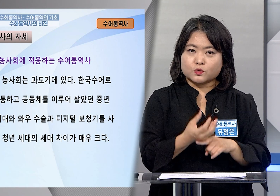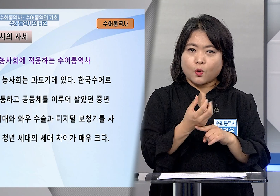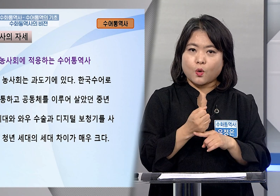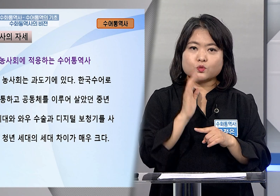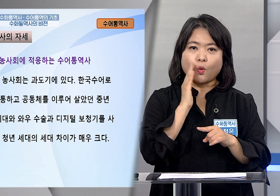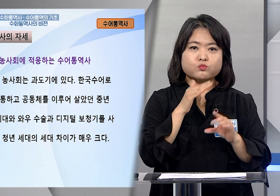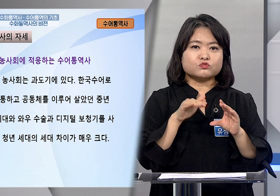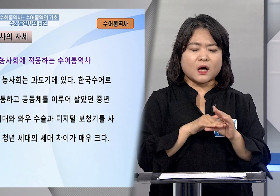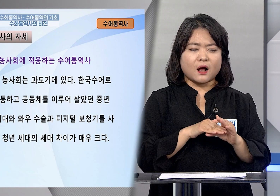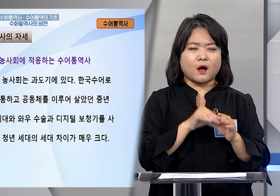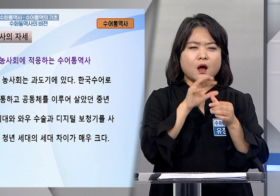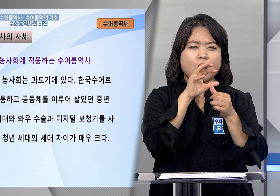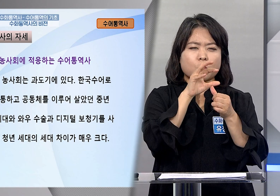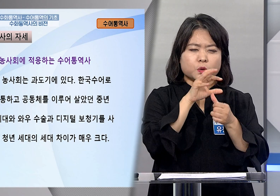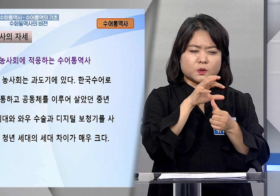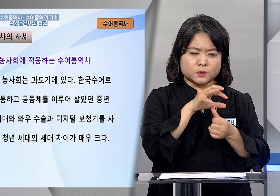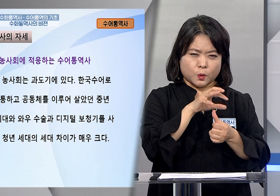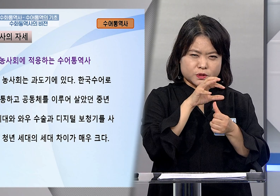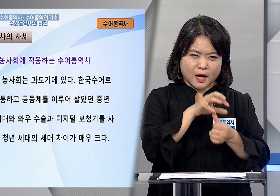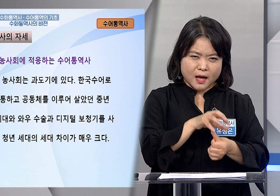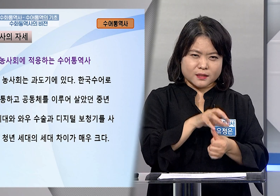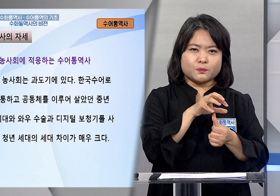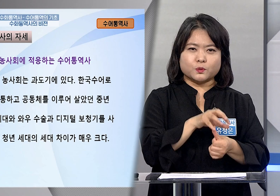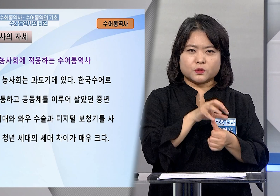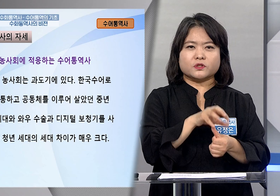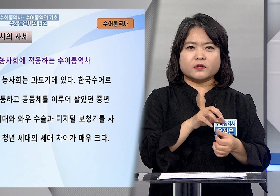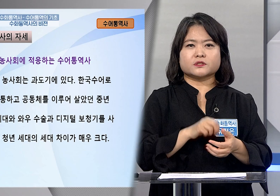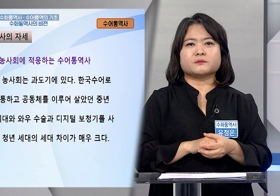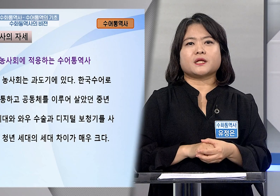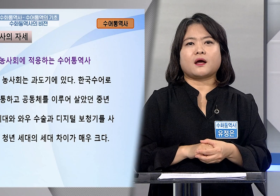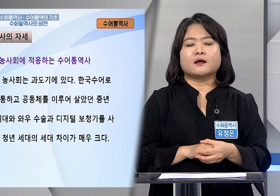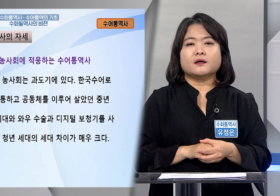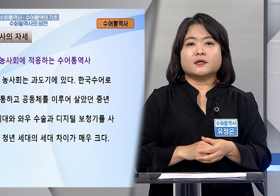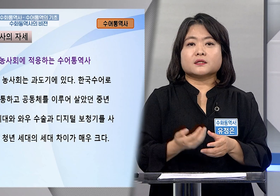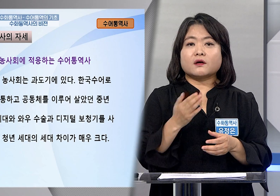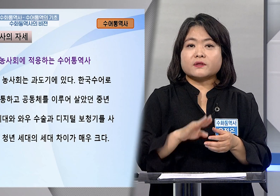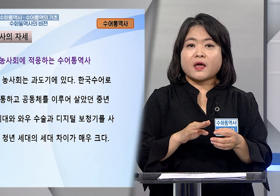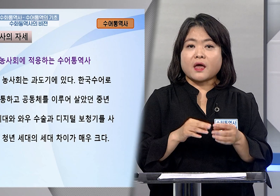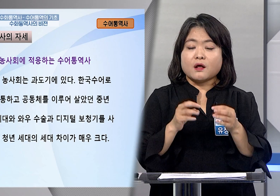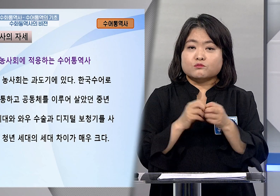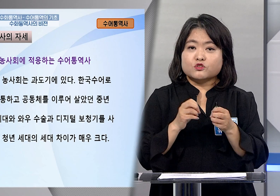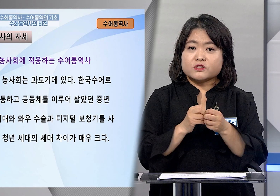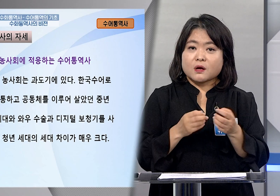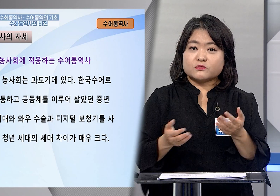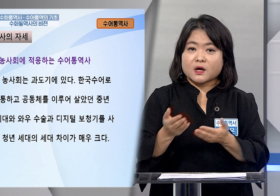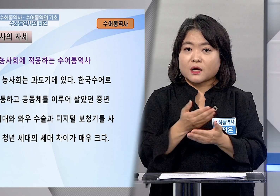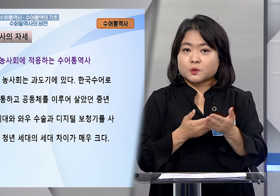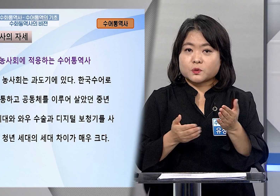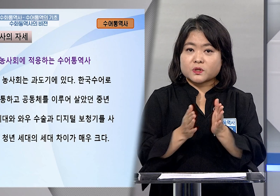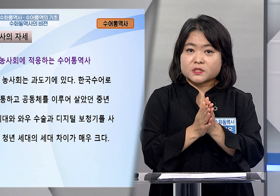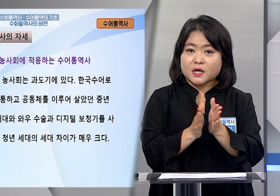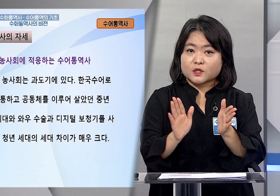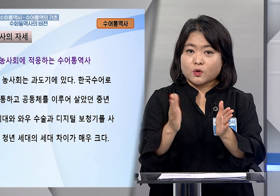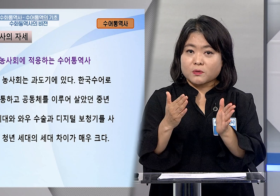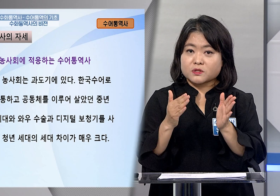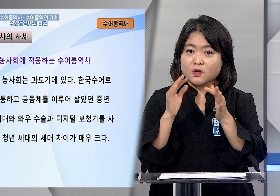소통으로 농 문화가 고스란히 보존이 되었습니다. 그런데 문자 문화가 소통이 시작이